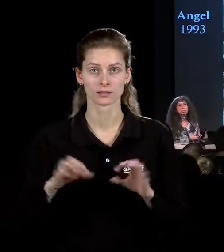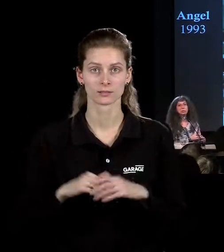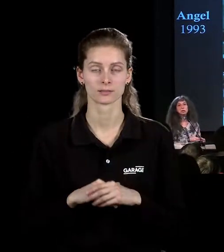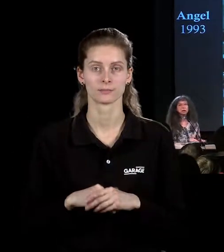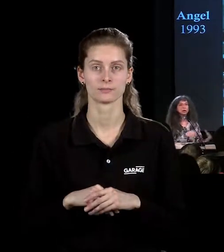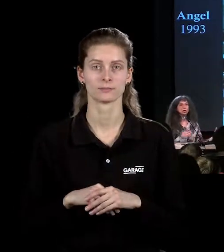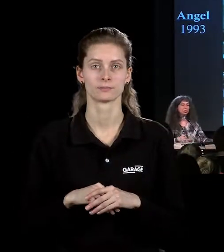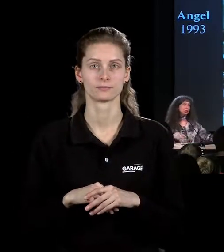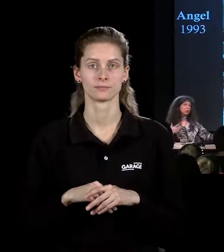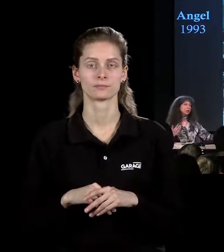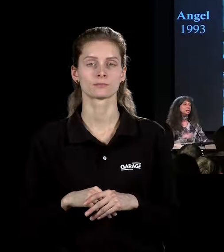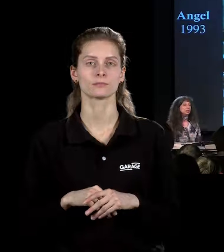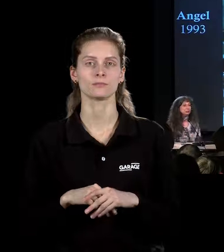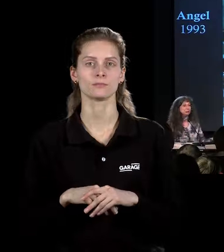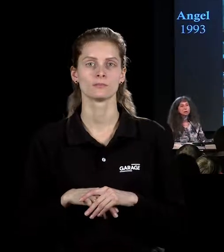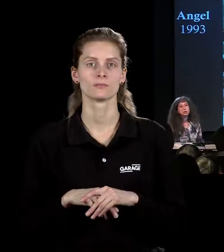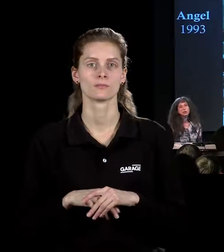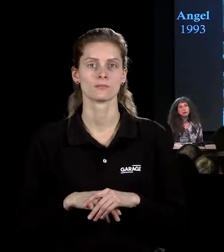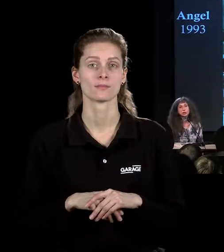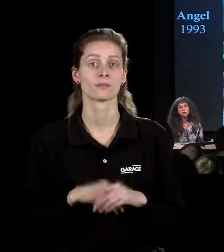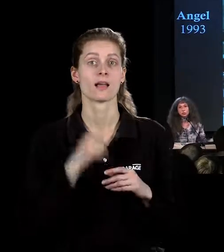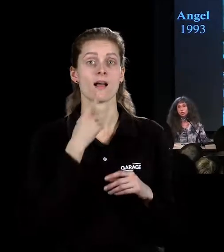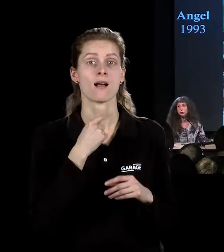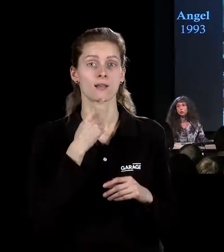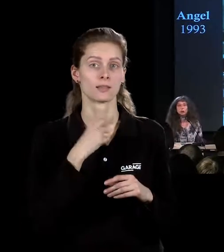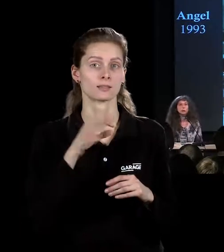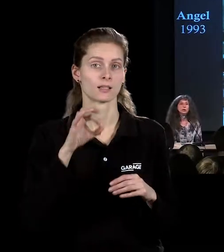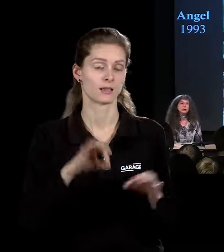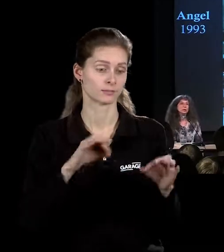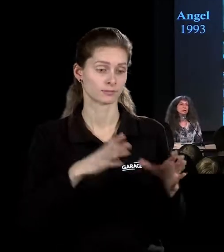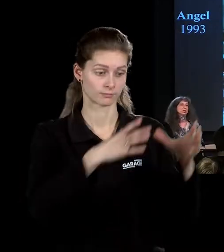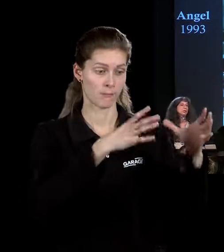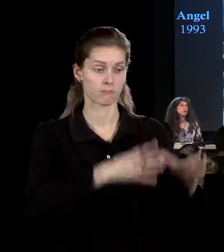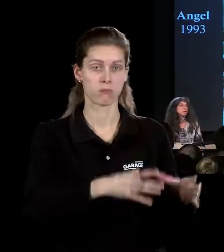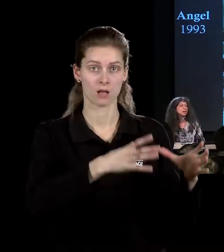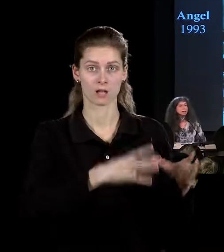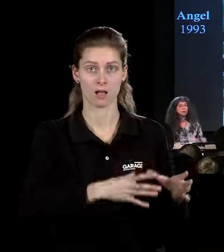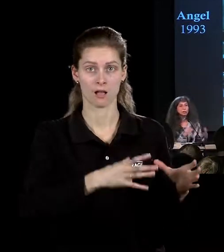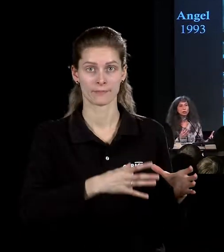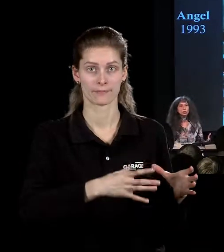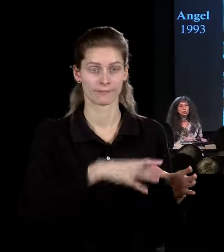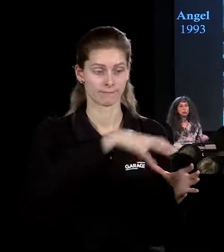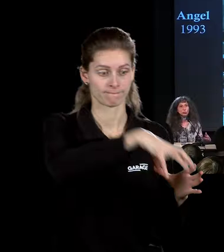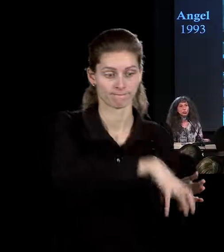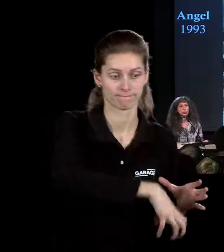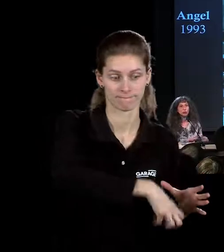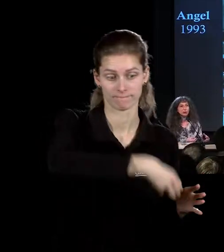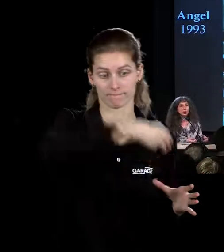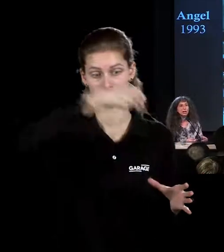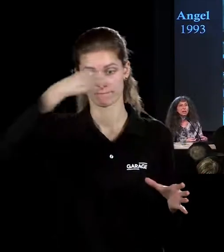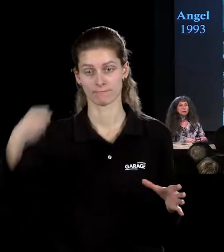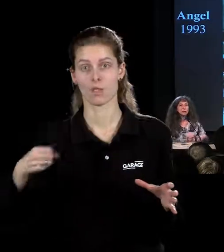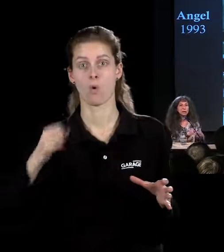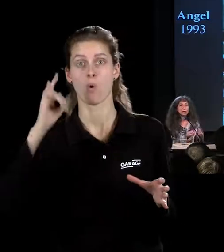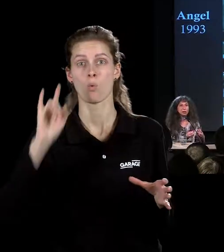и из этой же боди, где у него была эта краска, или что там, сосуда, где была эта красная краска, достает фрагменты этих кукольных